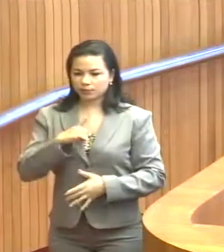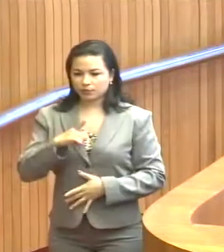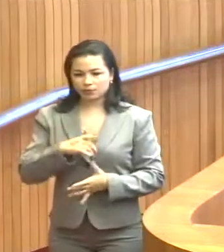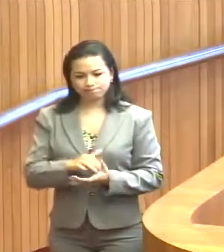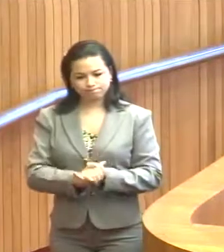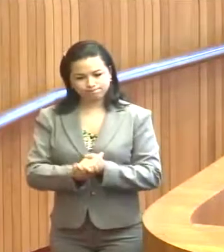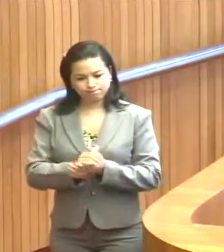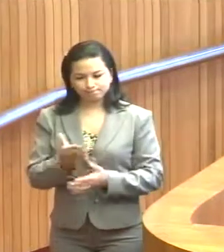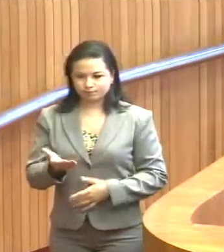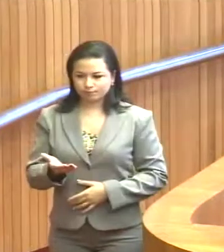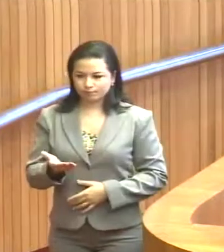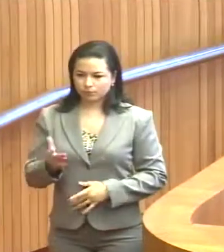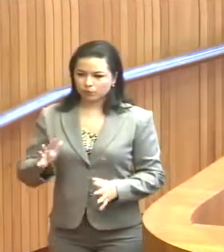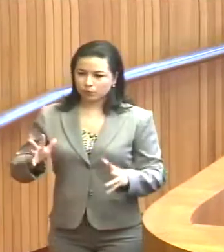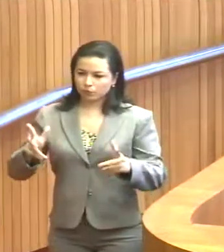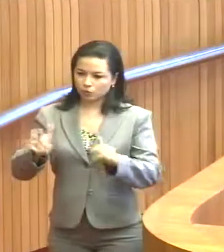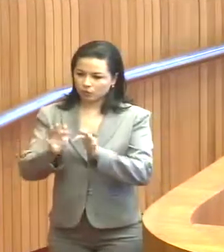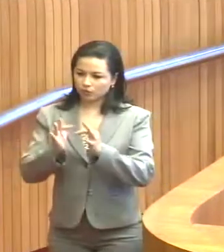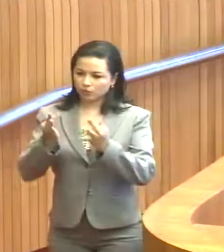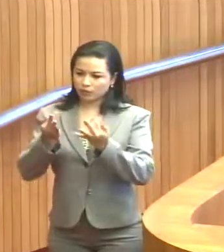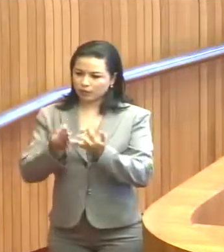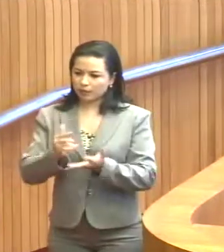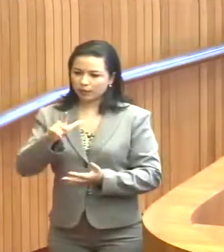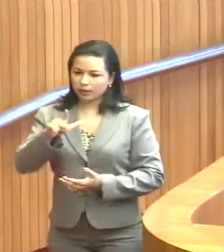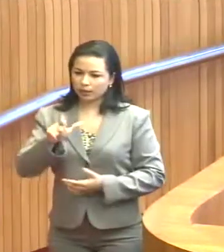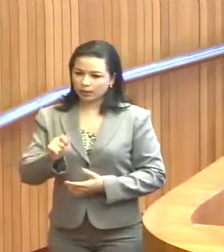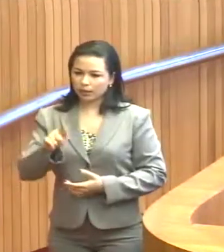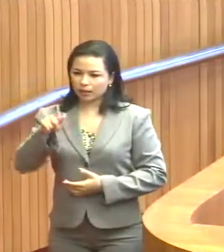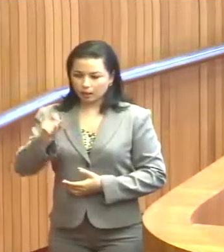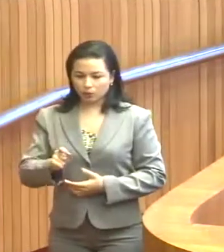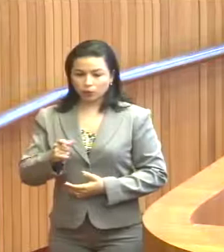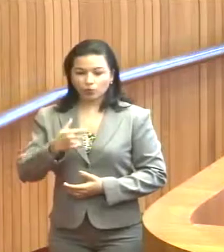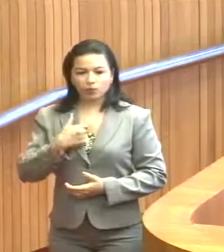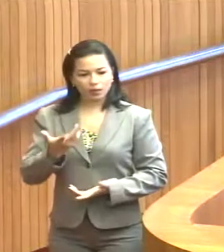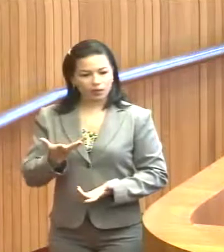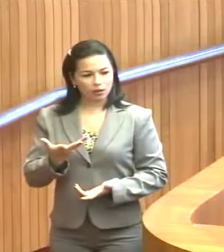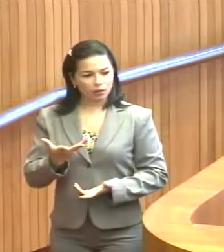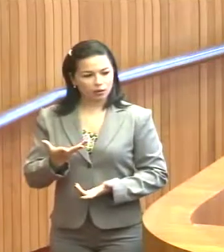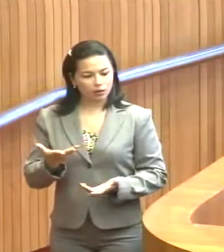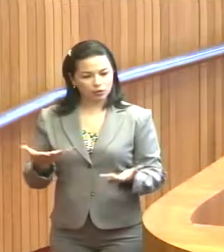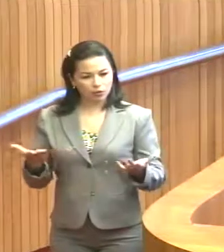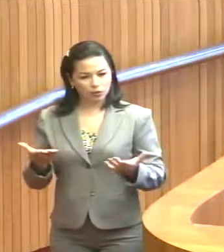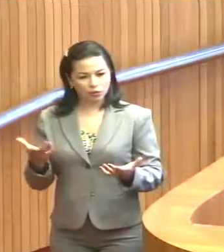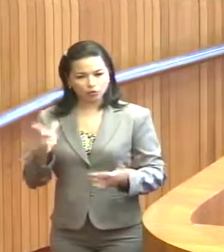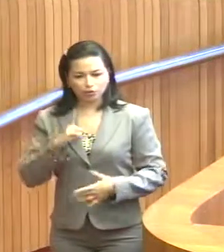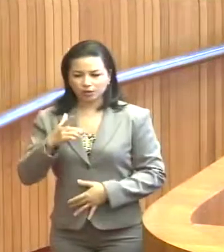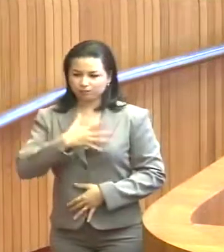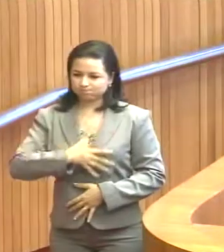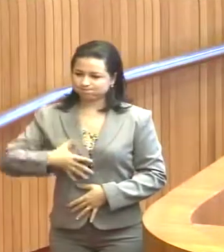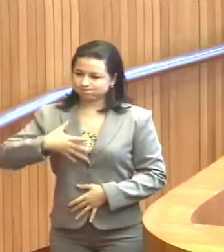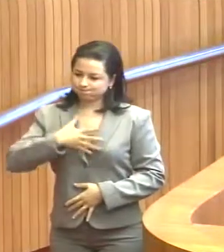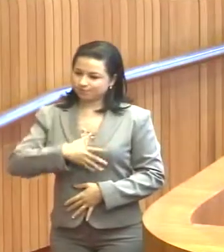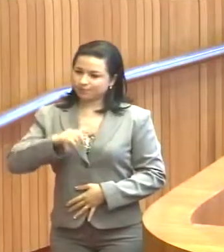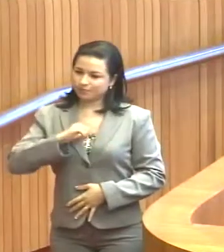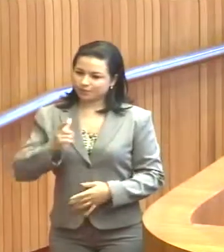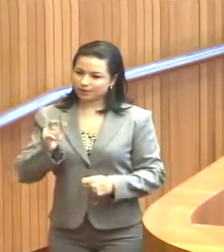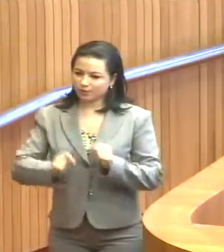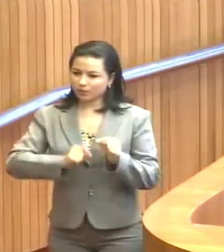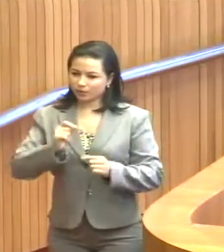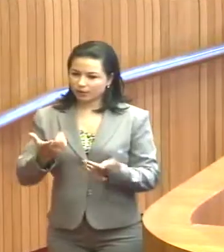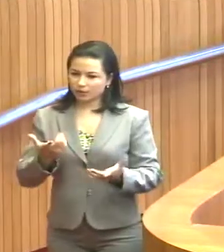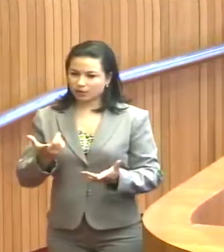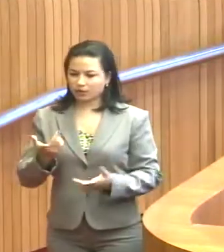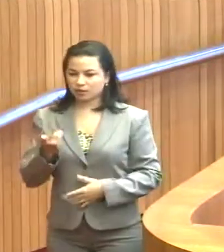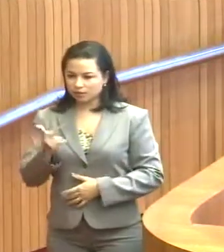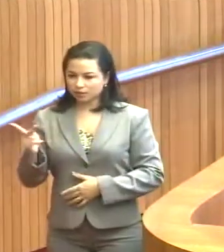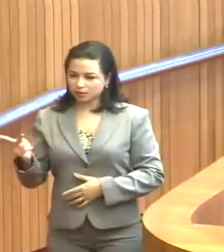meus cumprimentos a toda a família Lago, que eu tenho a honra de ser hoje também, de tê-los,